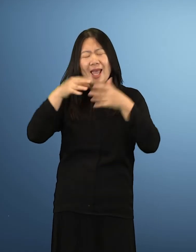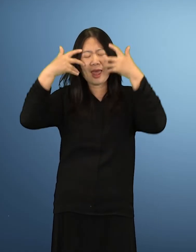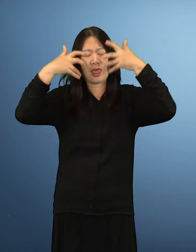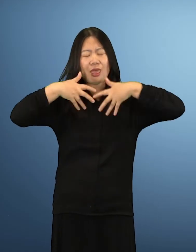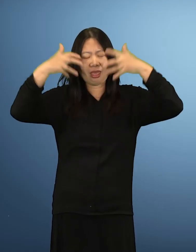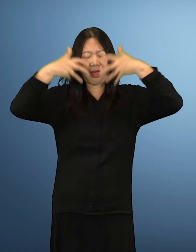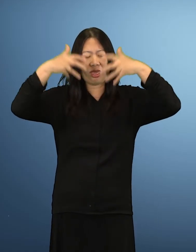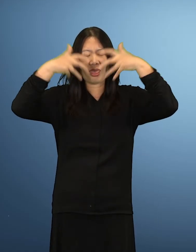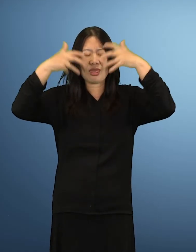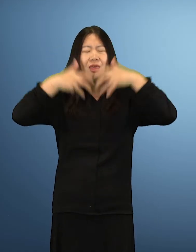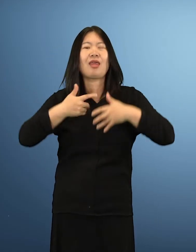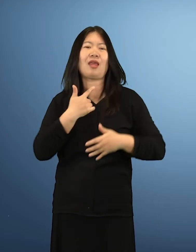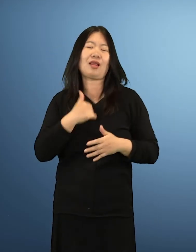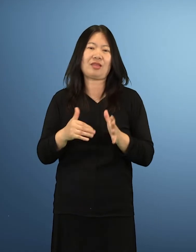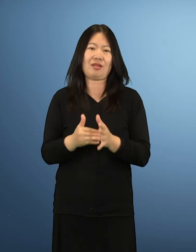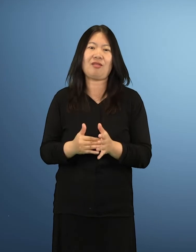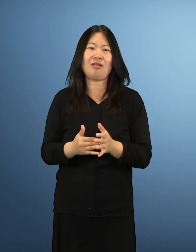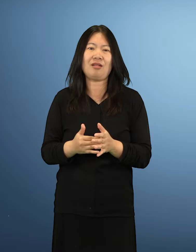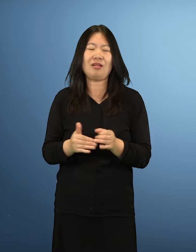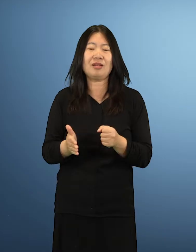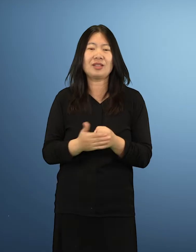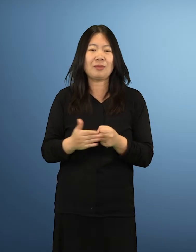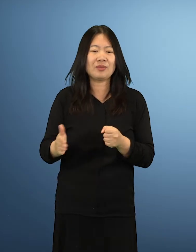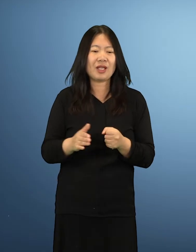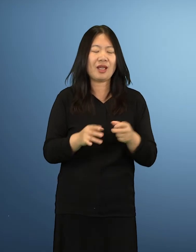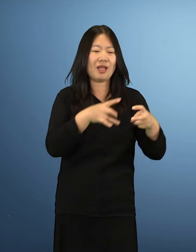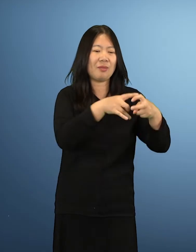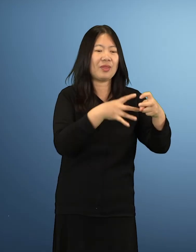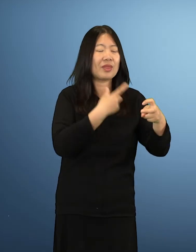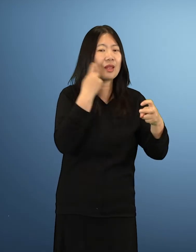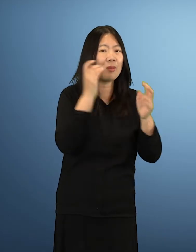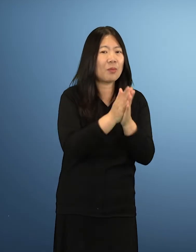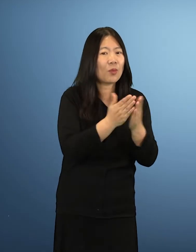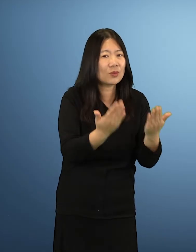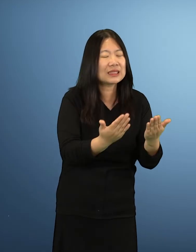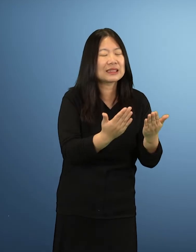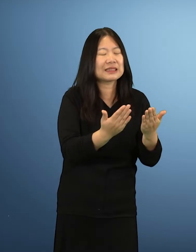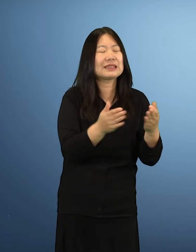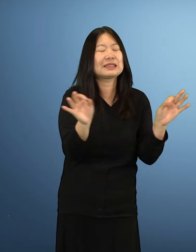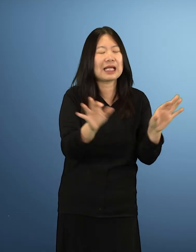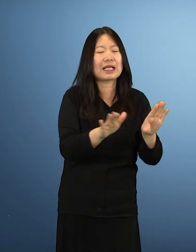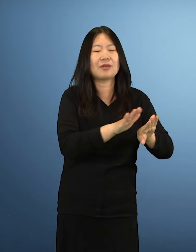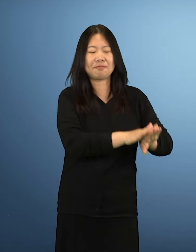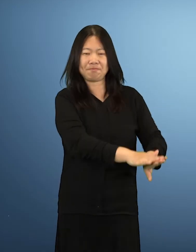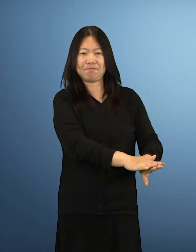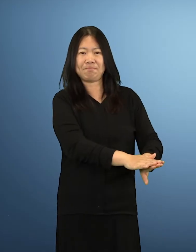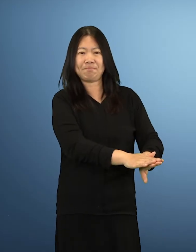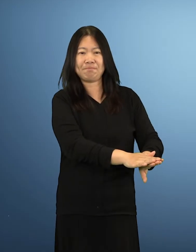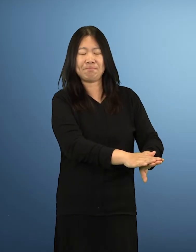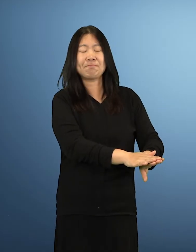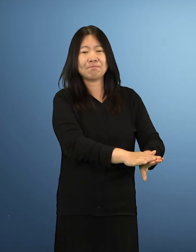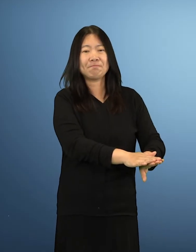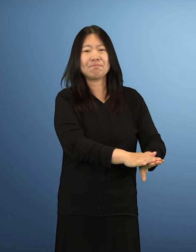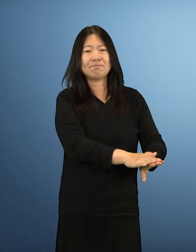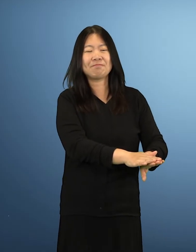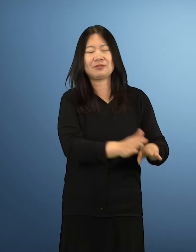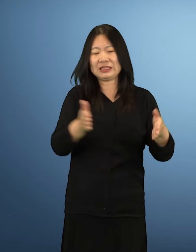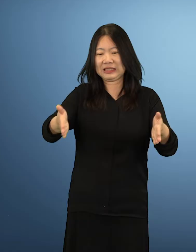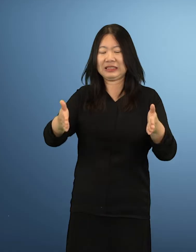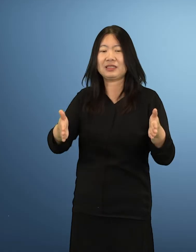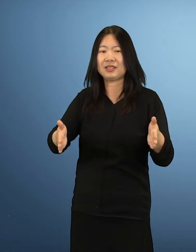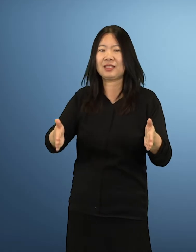그래서 이번에 마태복음 잠시 휴식 기간을 갖는 그